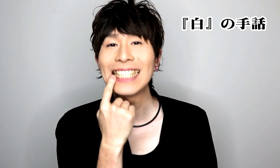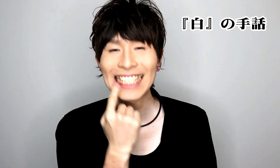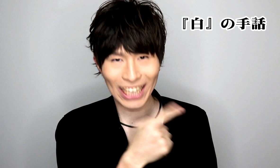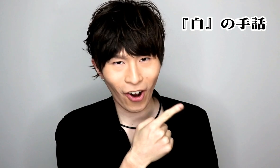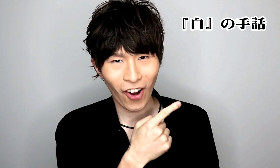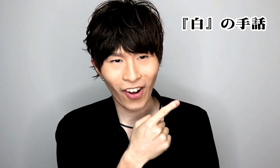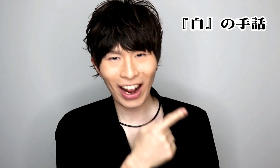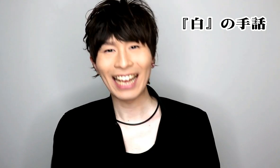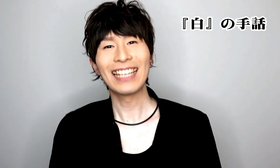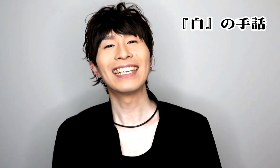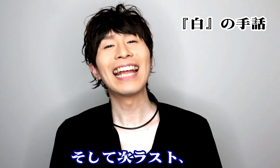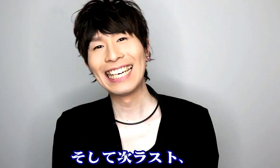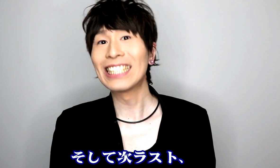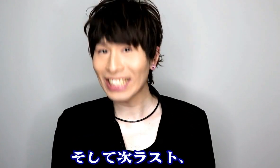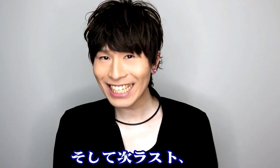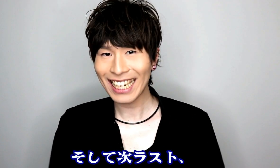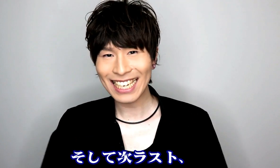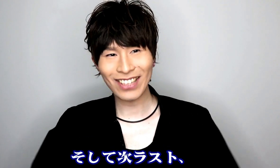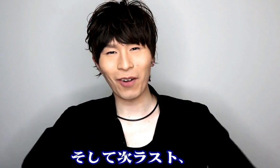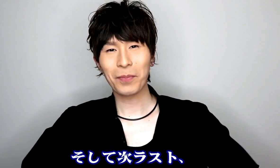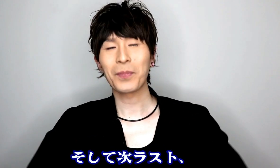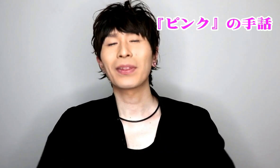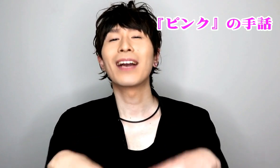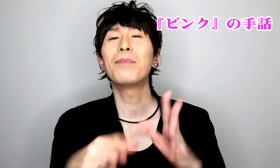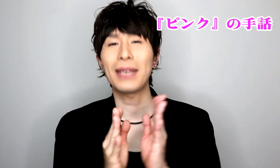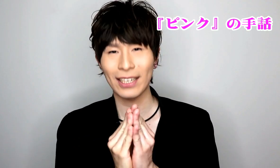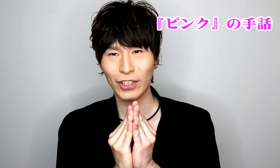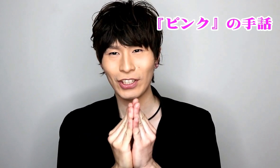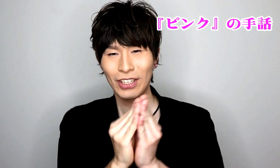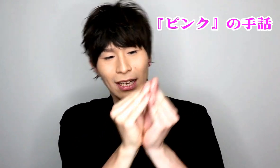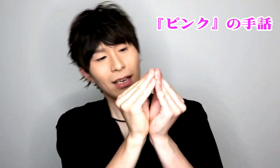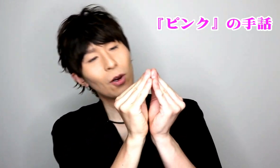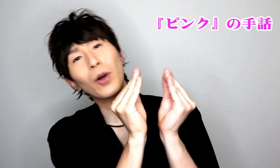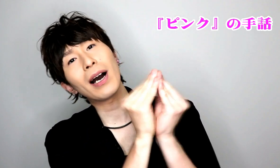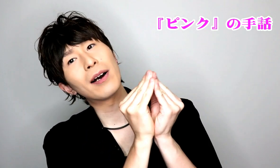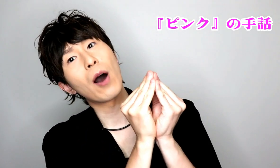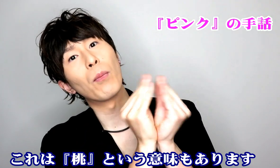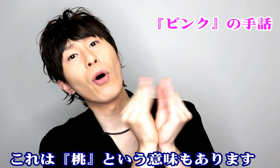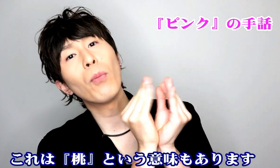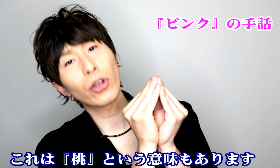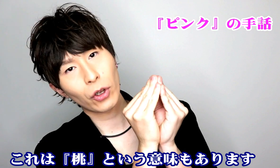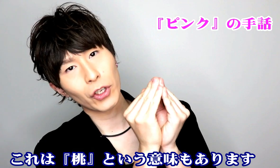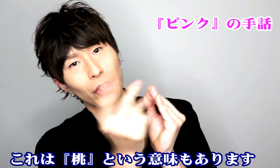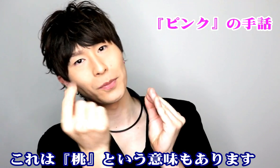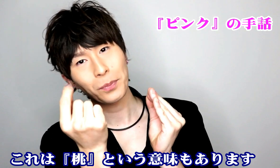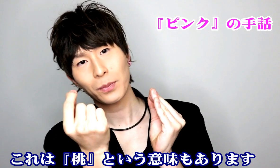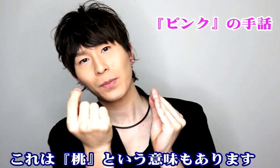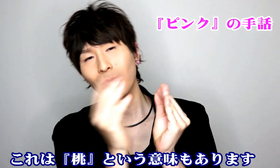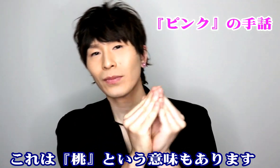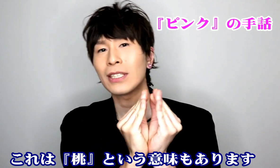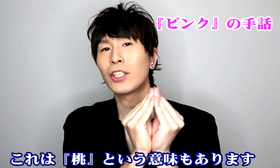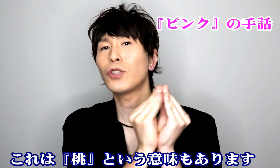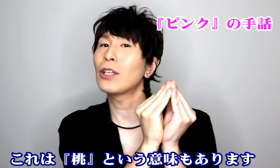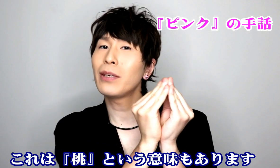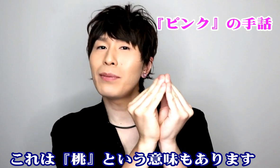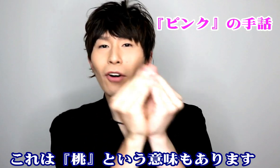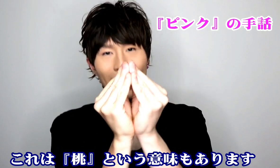白。そして次ラスト、ピンク。これは桃という手話の意味もあります